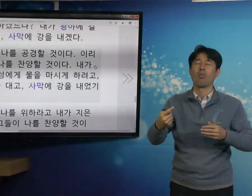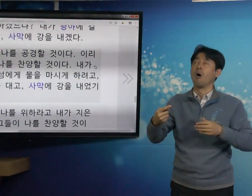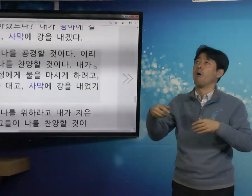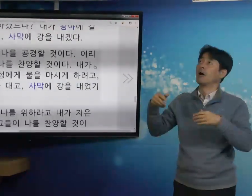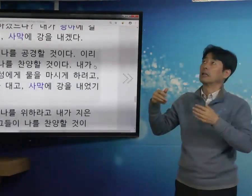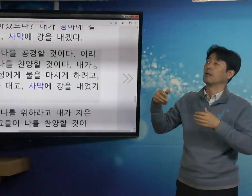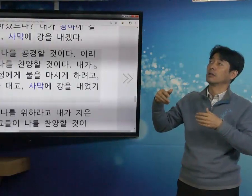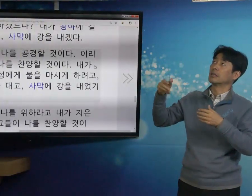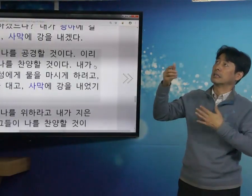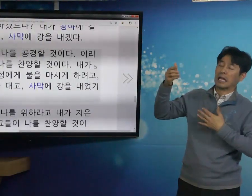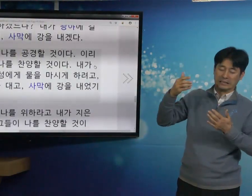나를